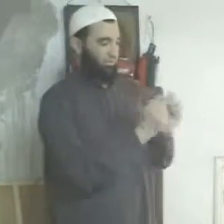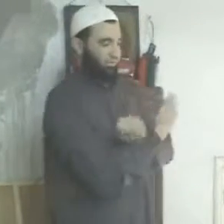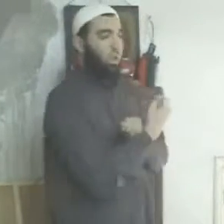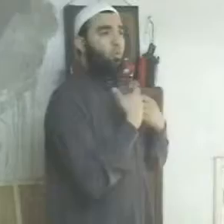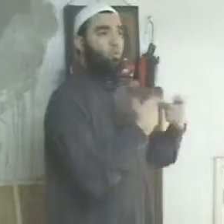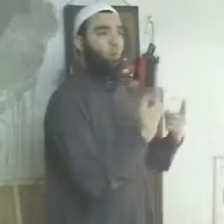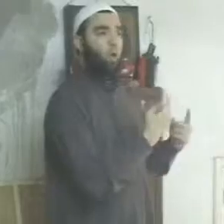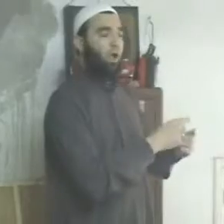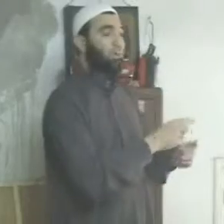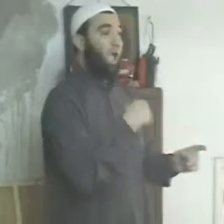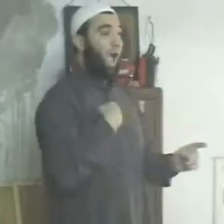احد. كتابي